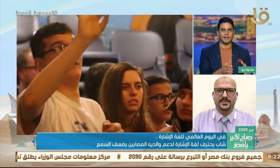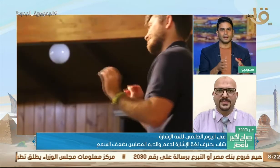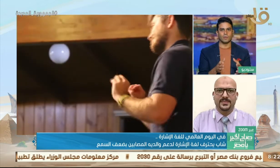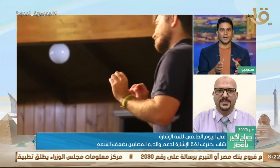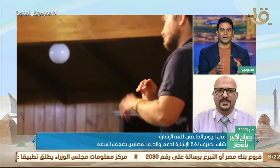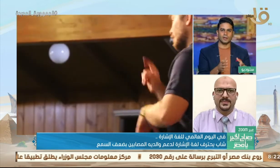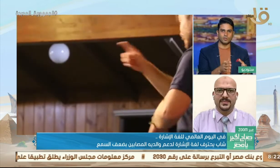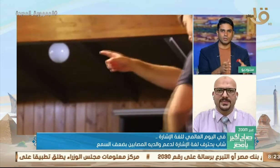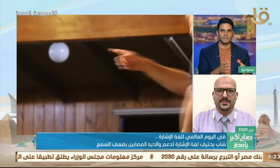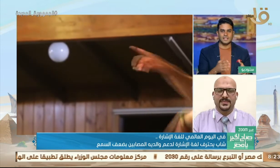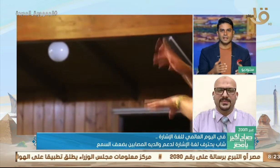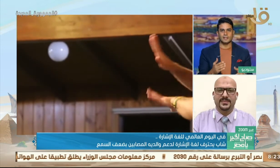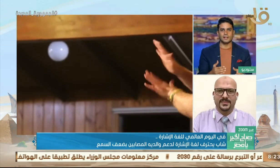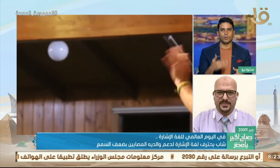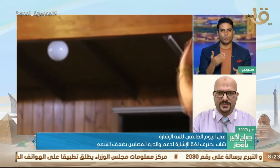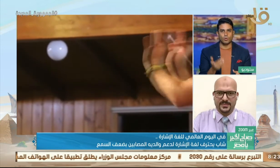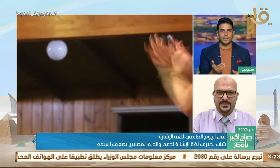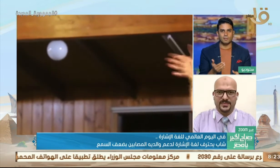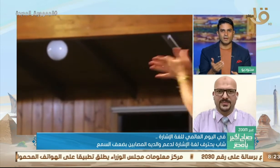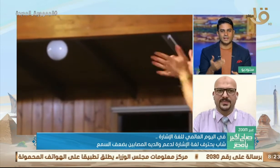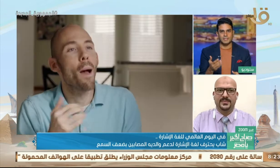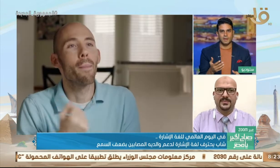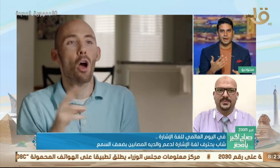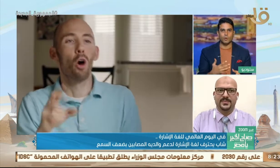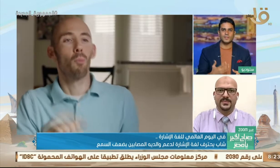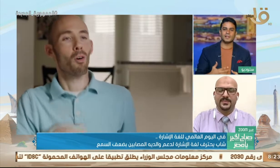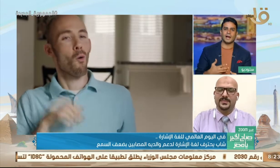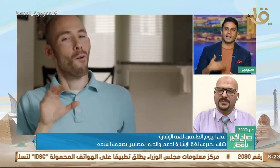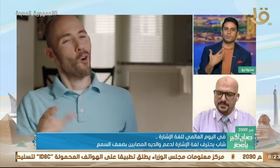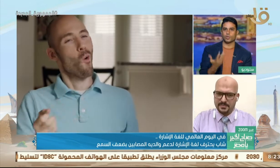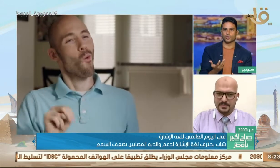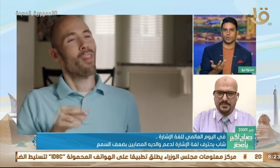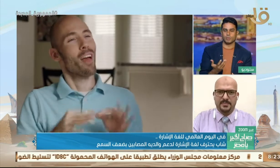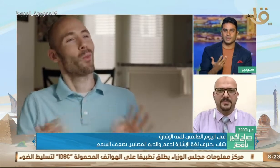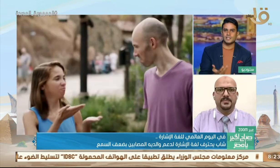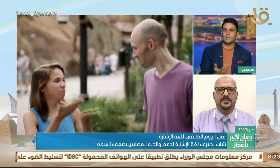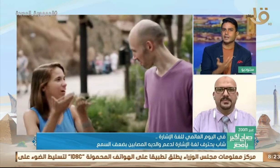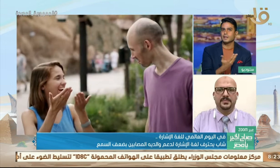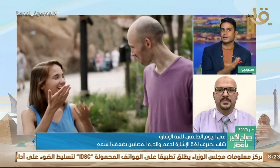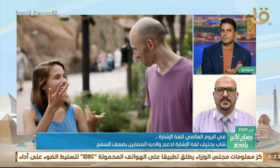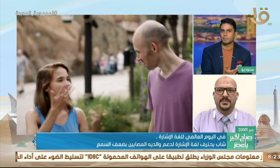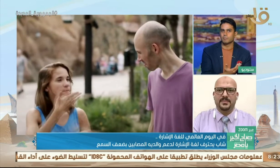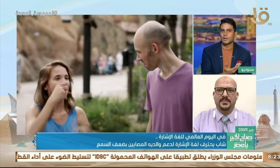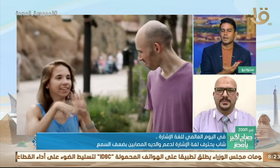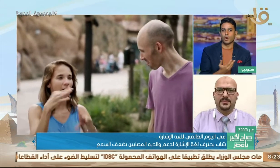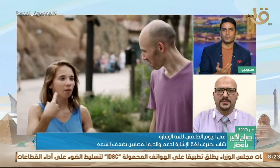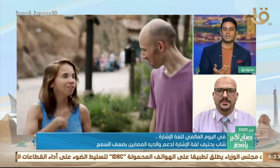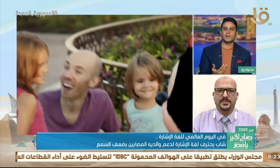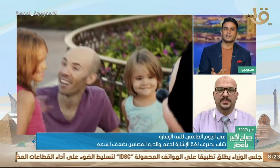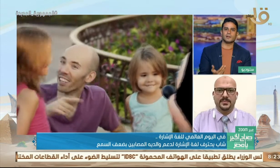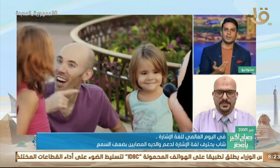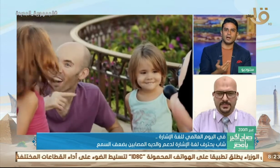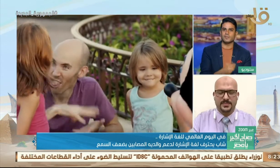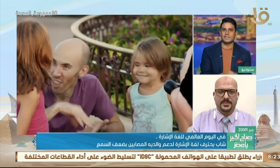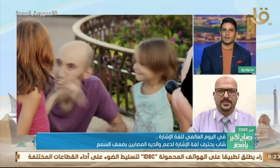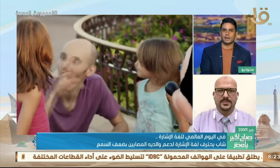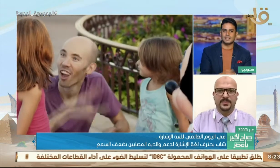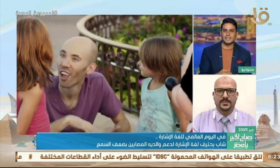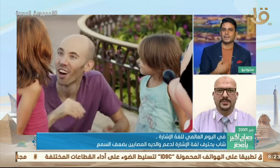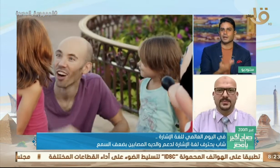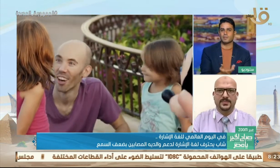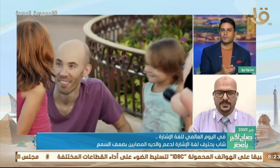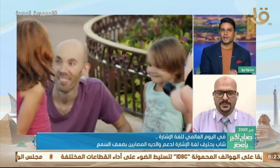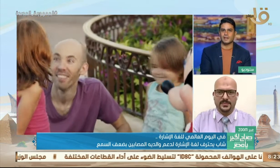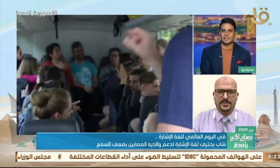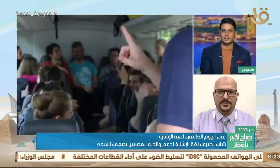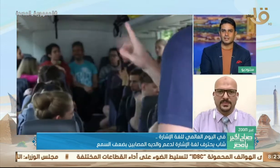انا جعان او انا عطشان، فسهل ان انا اقول له الكلمه فيسمعها وابتدي اعلمه الاشاره. بالنسبه لي الاصم او بالنسبه لي ضعاف السمع،